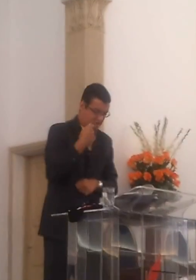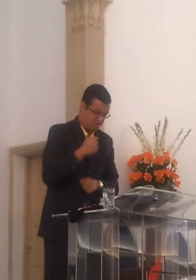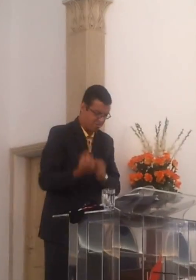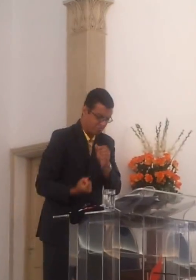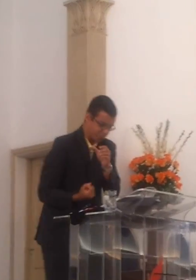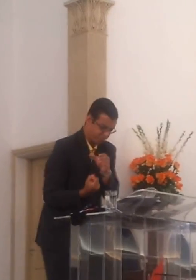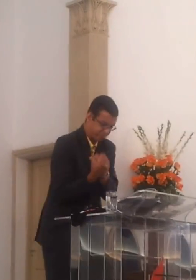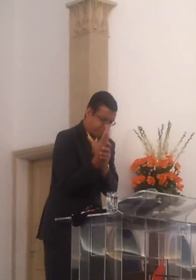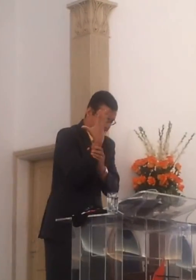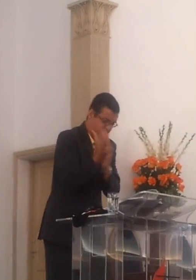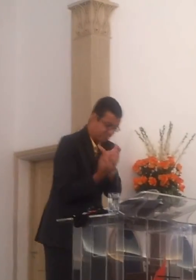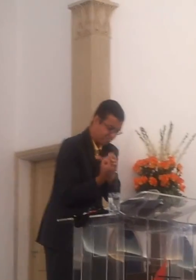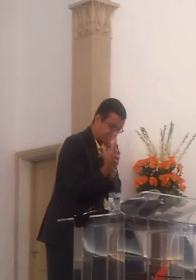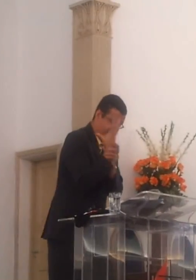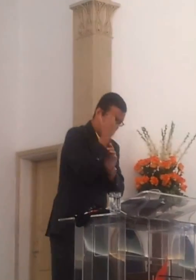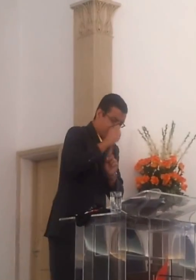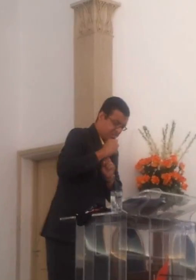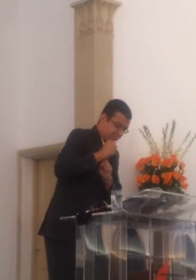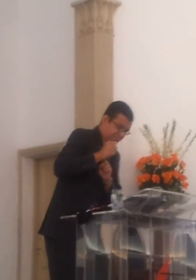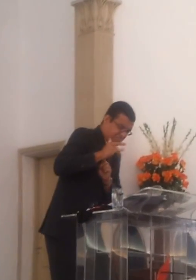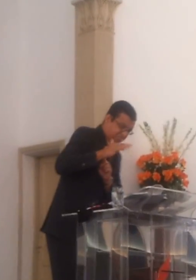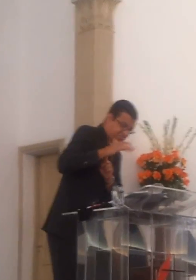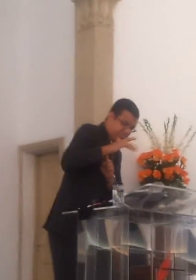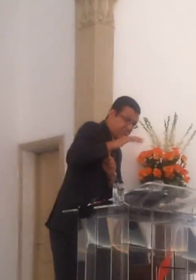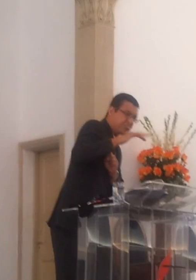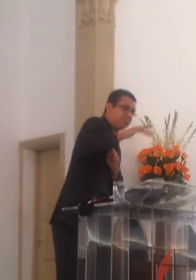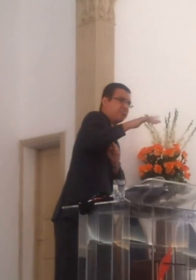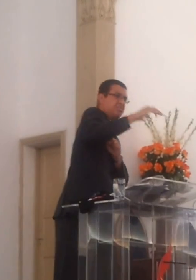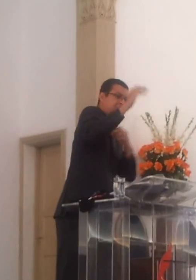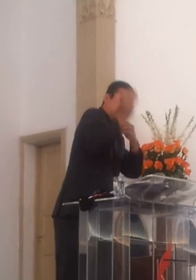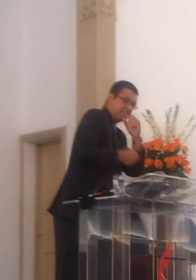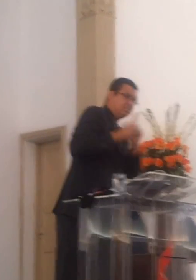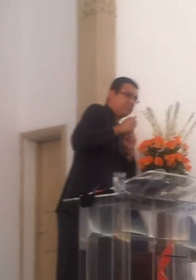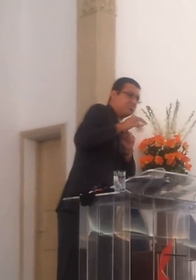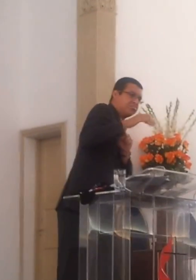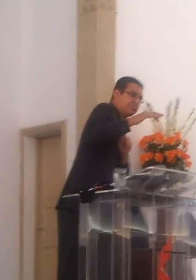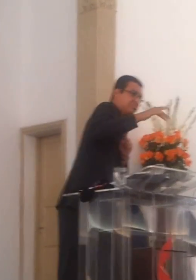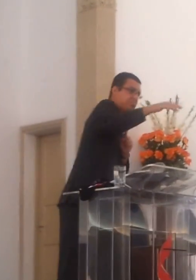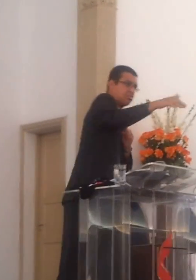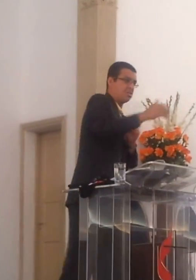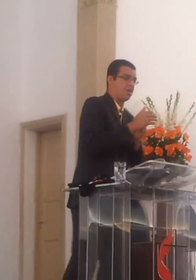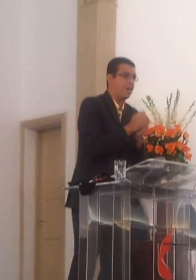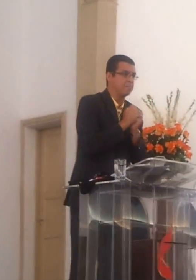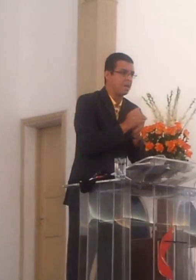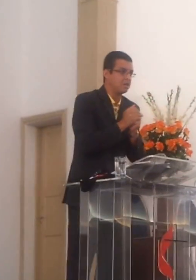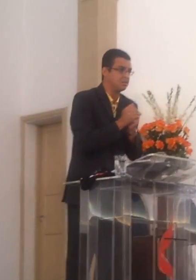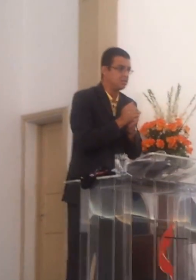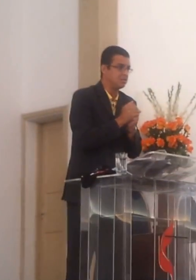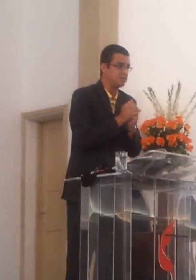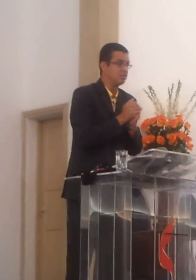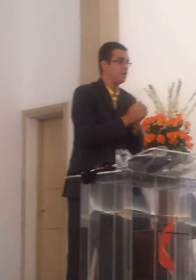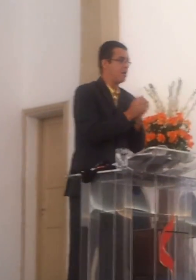ali a implantação do reino de Deus e divulgar, ministrando outras pessoas também